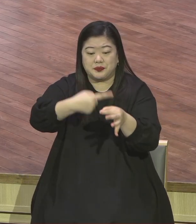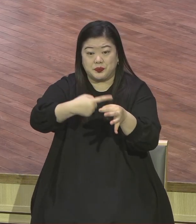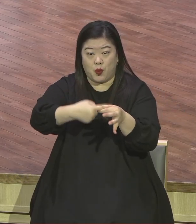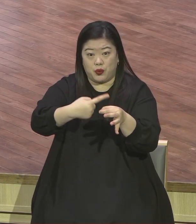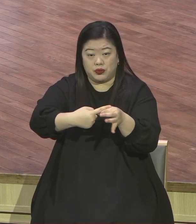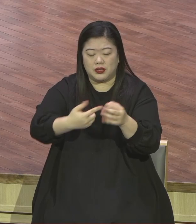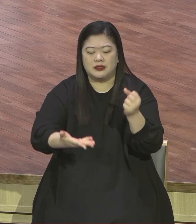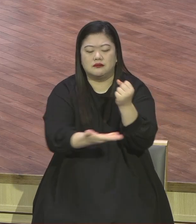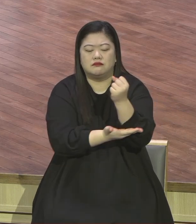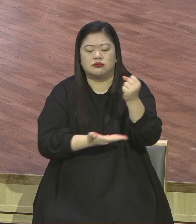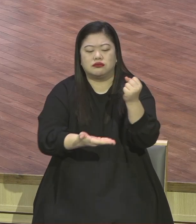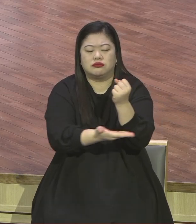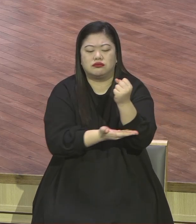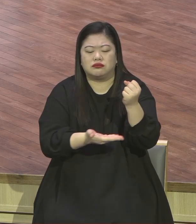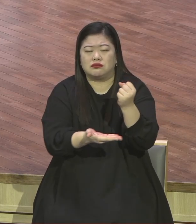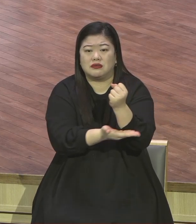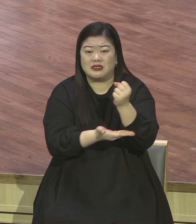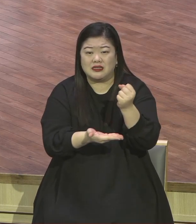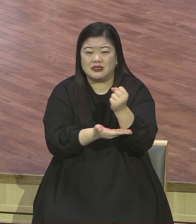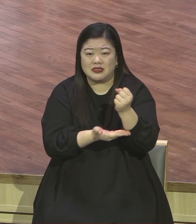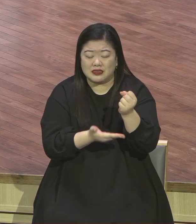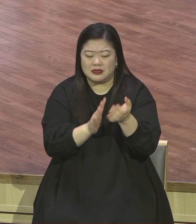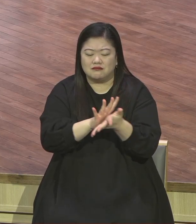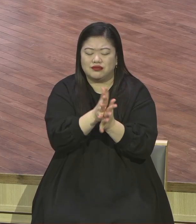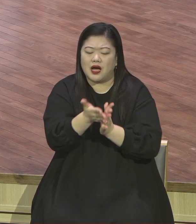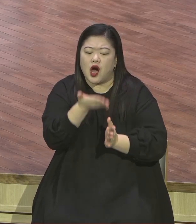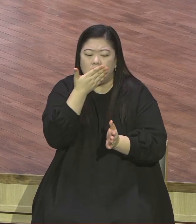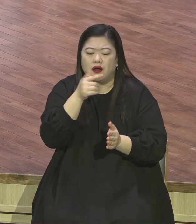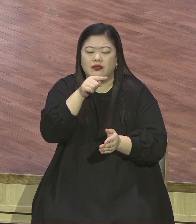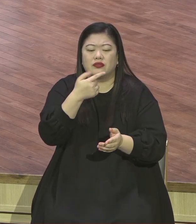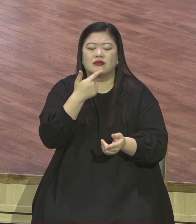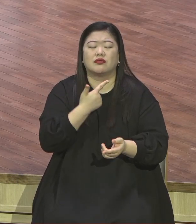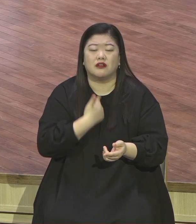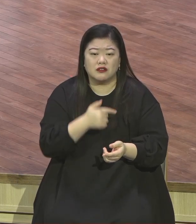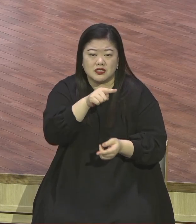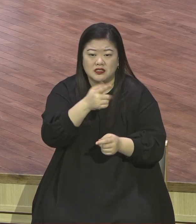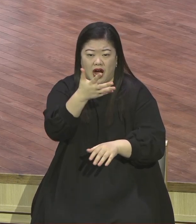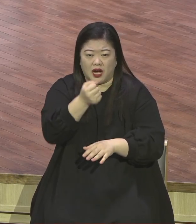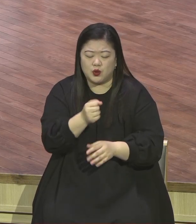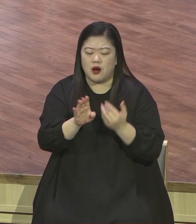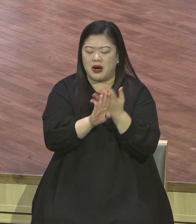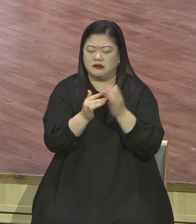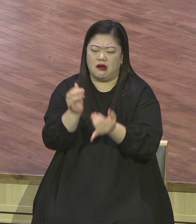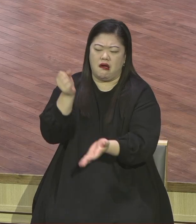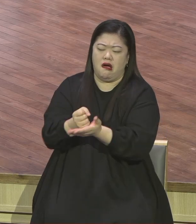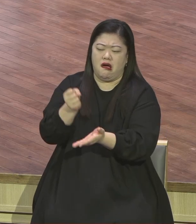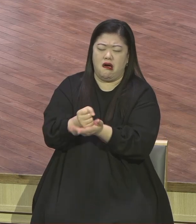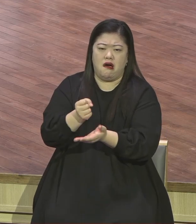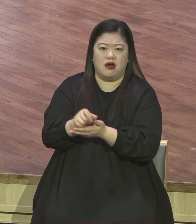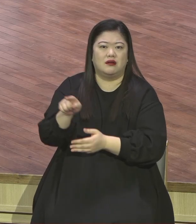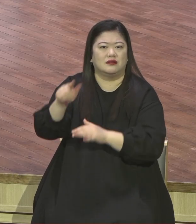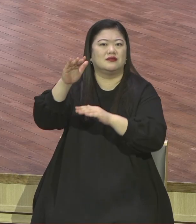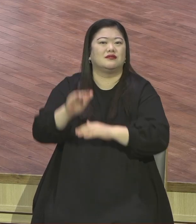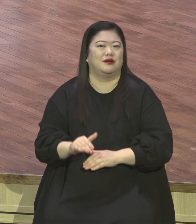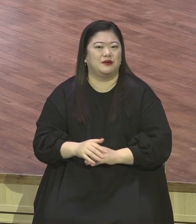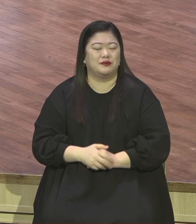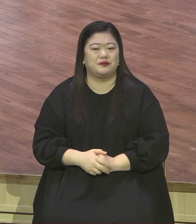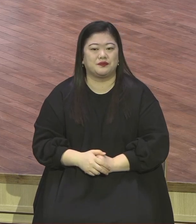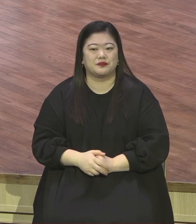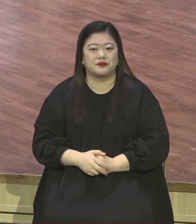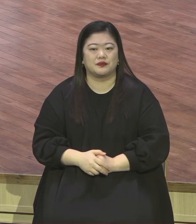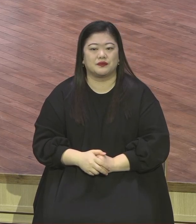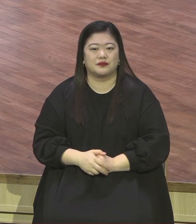고소하기 위해서 일거수 일투족 그야말로 불꽃같은 눈동자로 면밀하게 그렇게